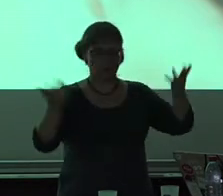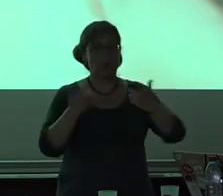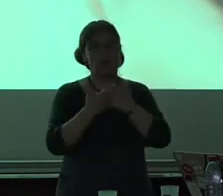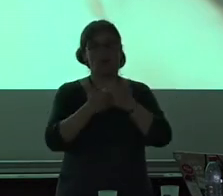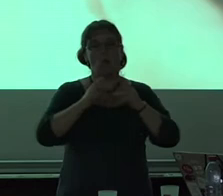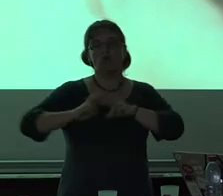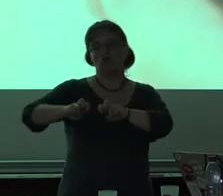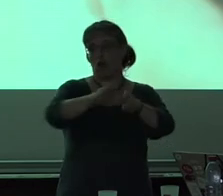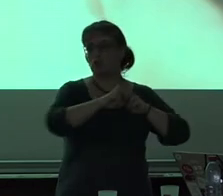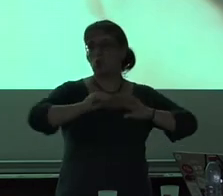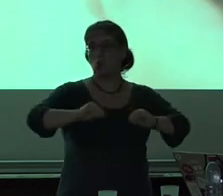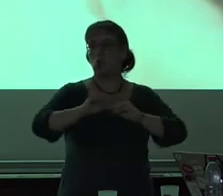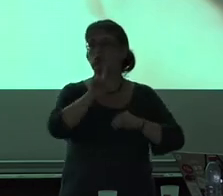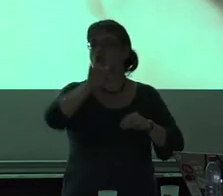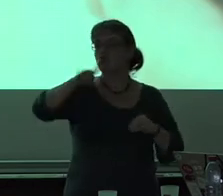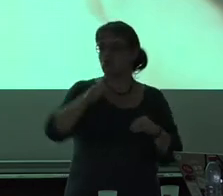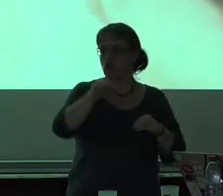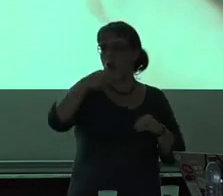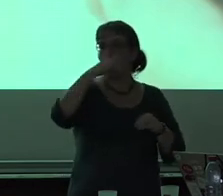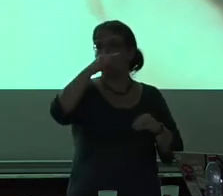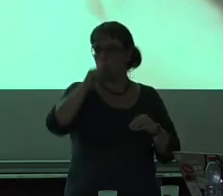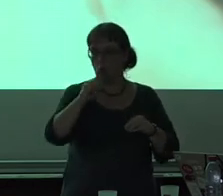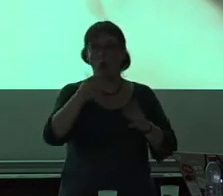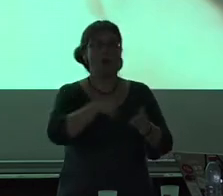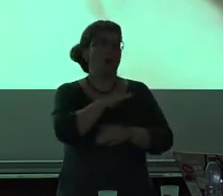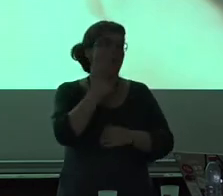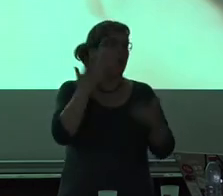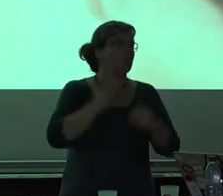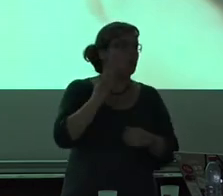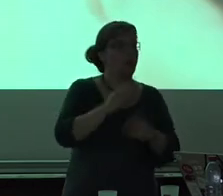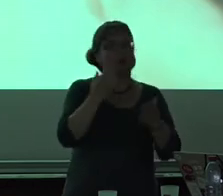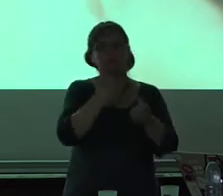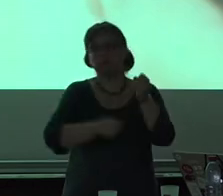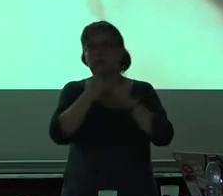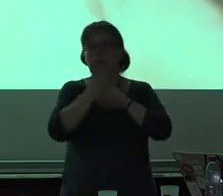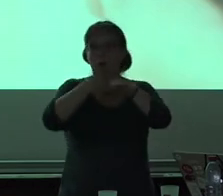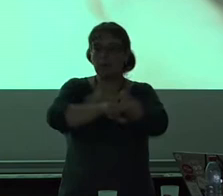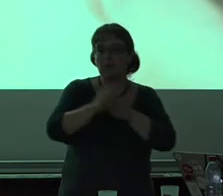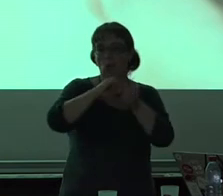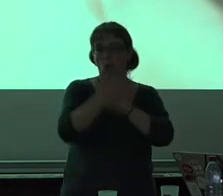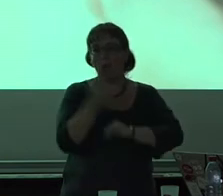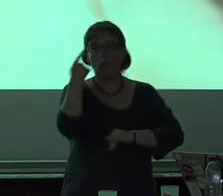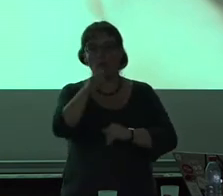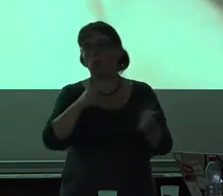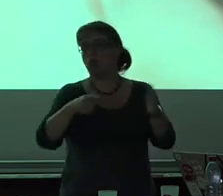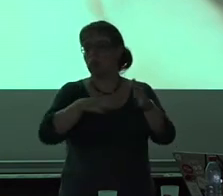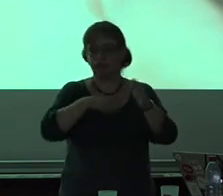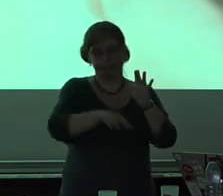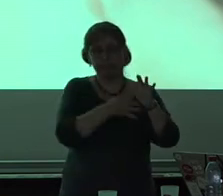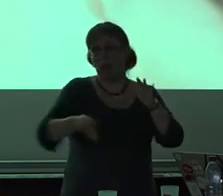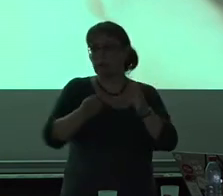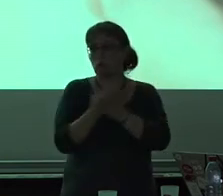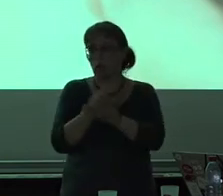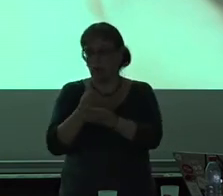Django parce que j'ai envie de faire une application web avec une base de données. C'est pour ça que je vais m'intéresser à un cours Django. Donc, j'ai